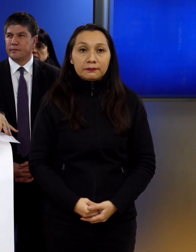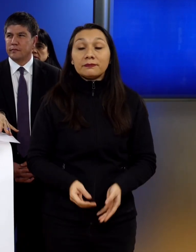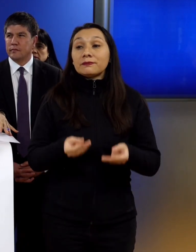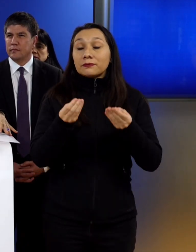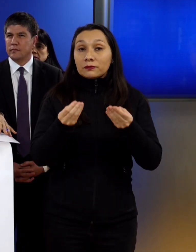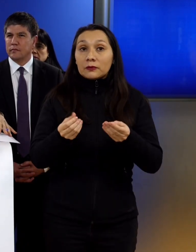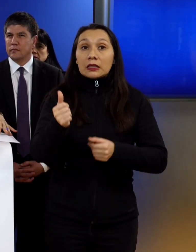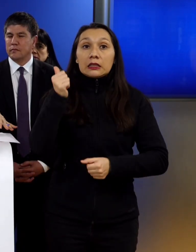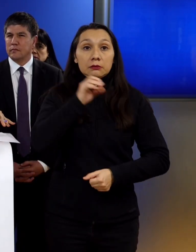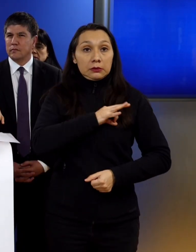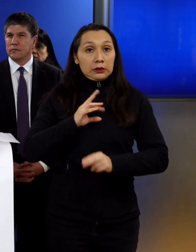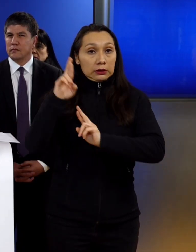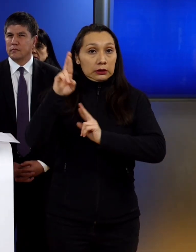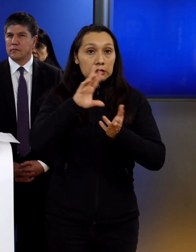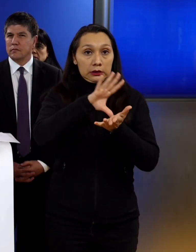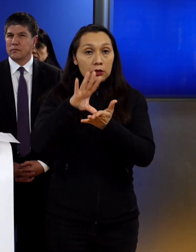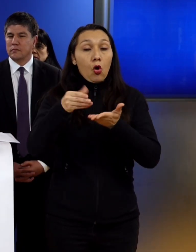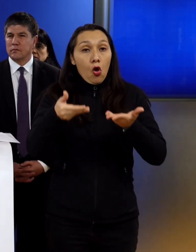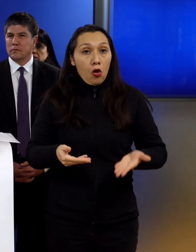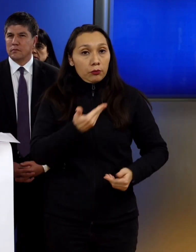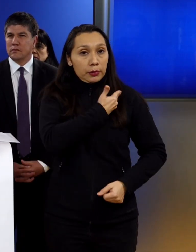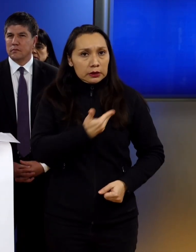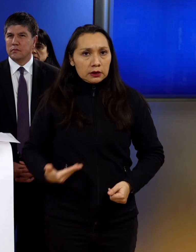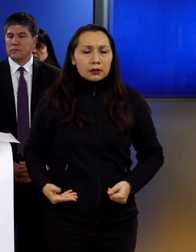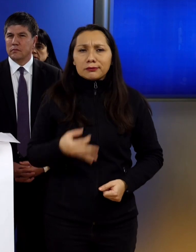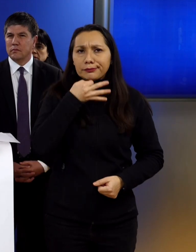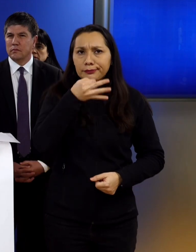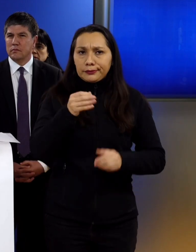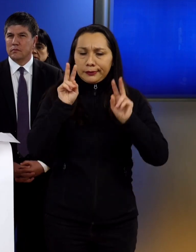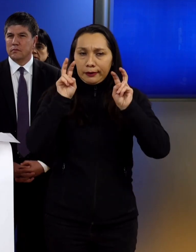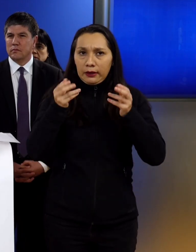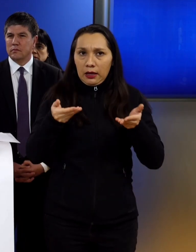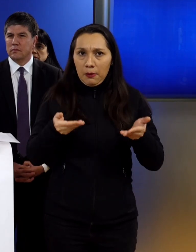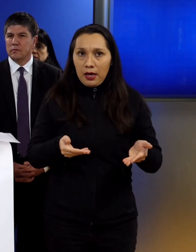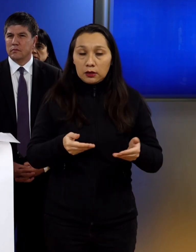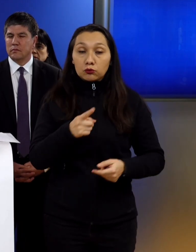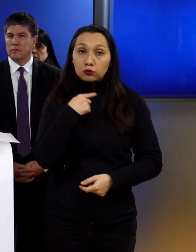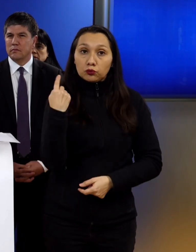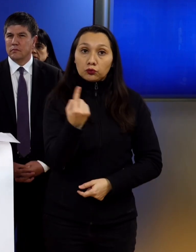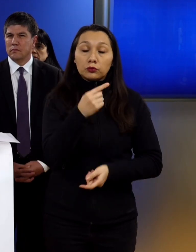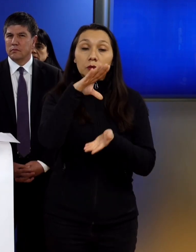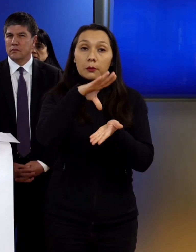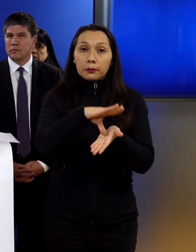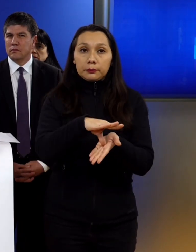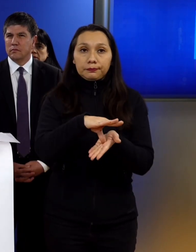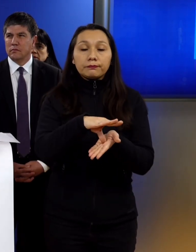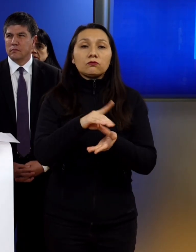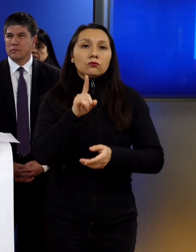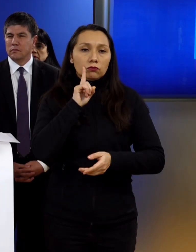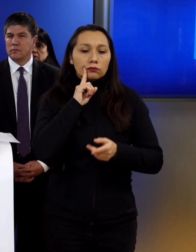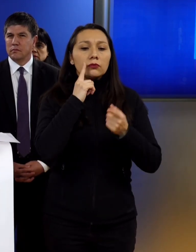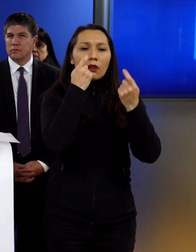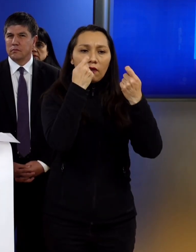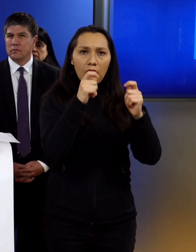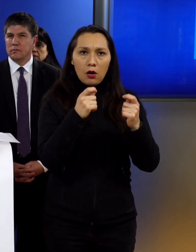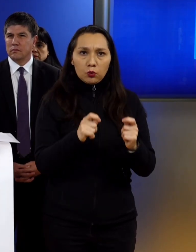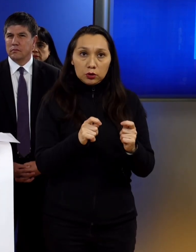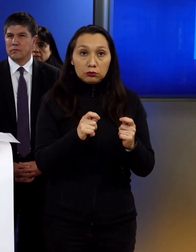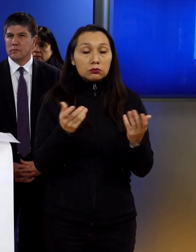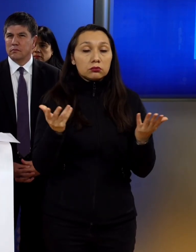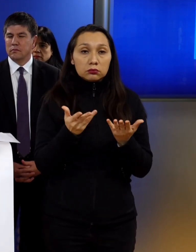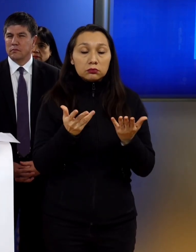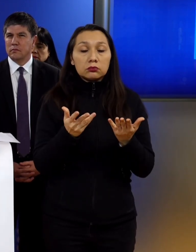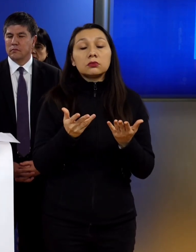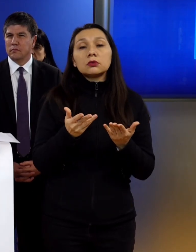Bueno, ayer el canciller y hoy día el presidente se han referido a esta materia. Nosotros como país tenemos la evaluación, a